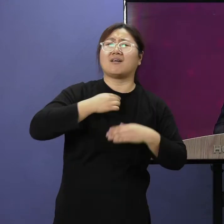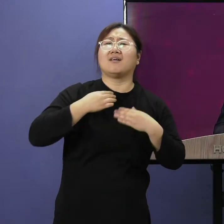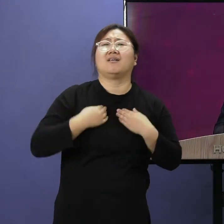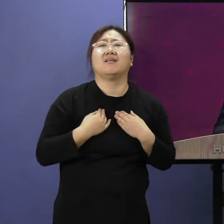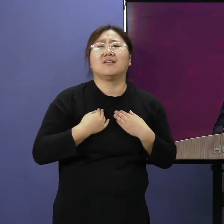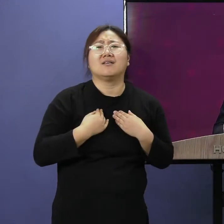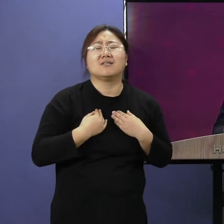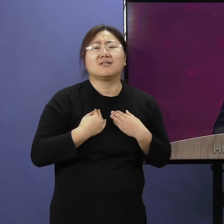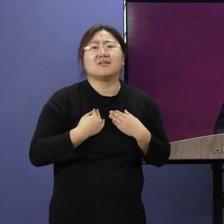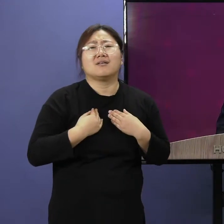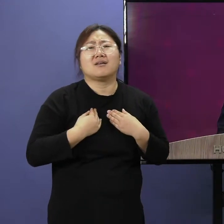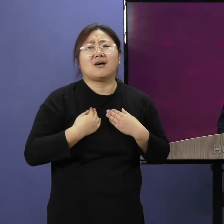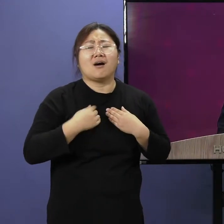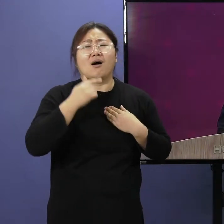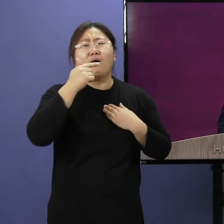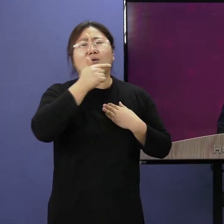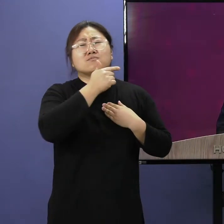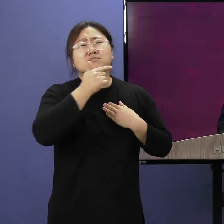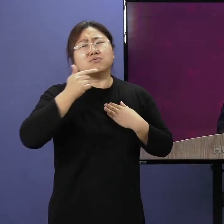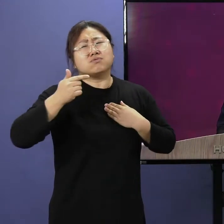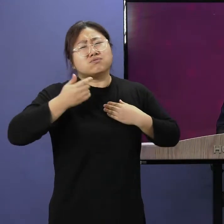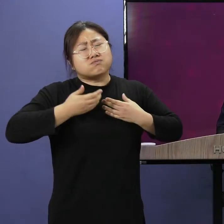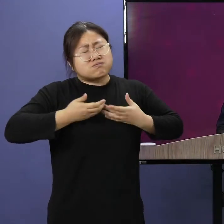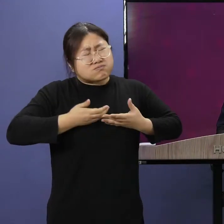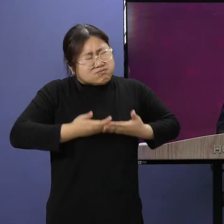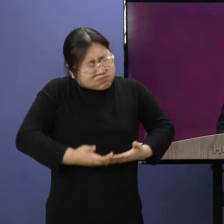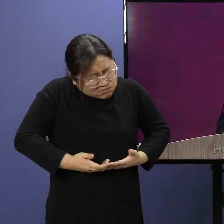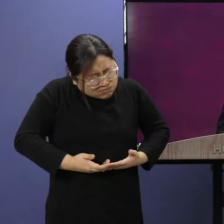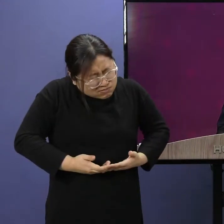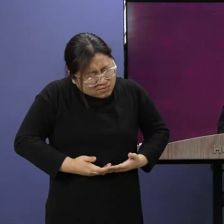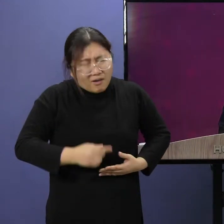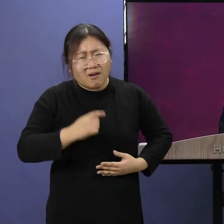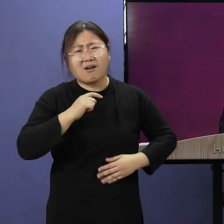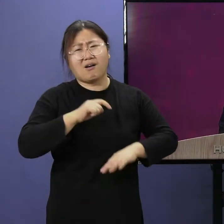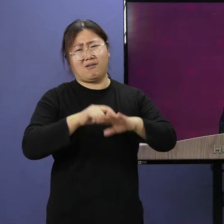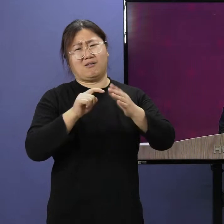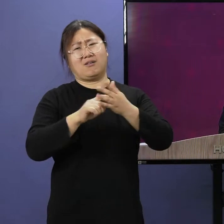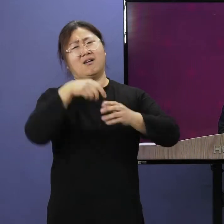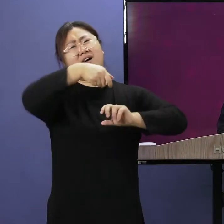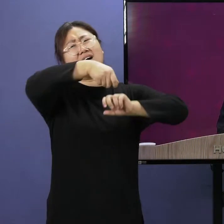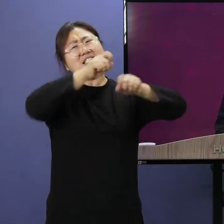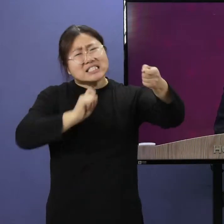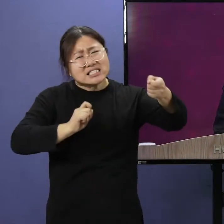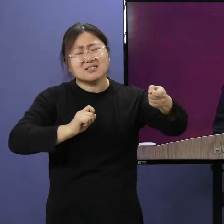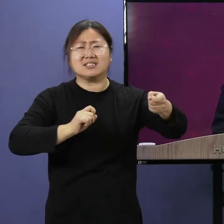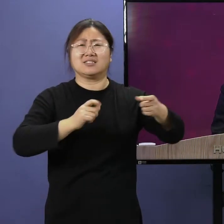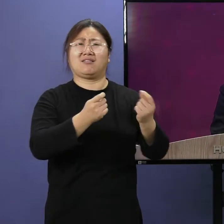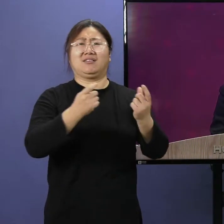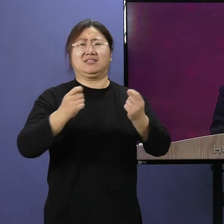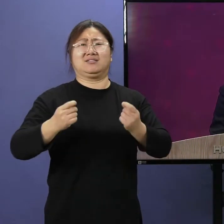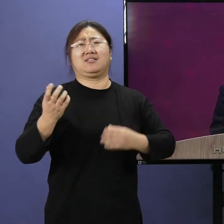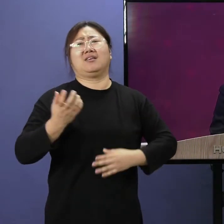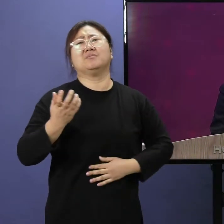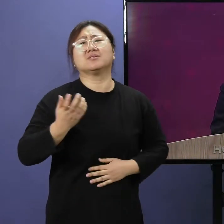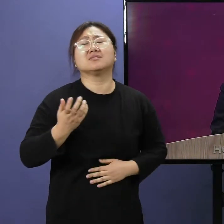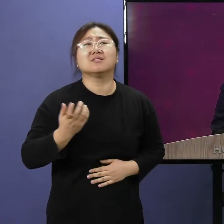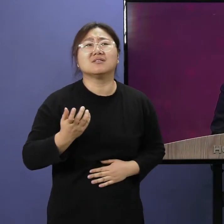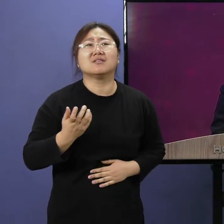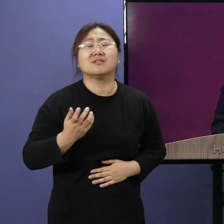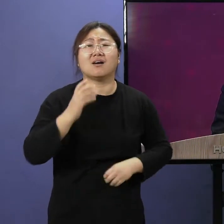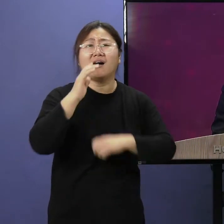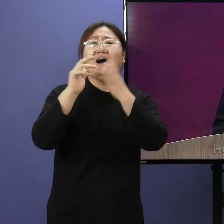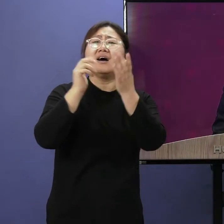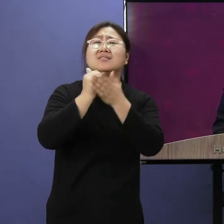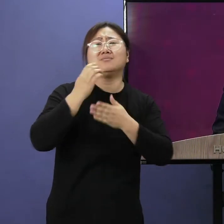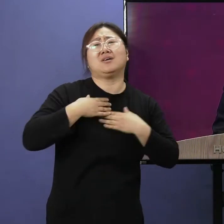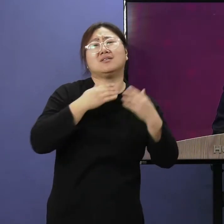너무 무거웠습니다. 마음이 찢어질 것 같이 아팠습니다. 일주일 내내 하나님, 저 좀 살려주세요, 저 죽어요, 저